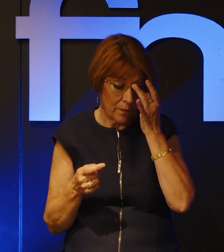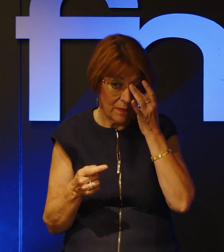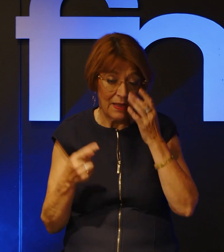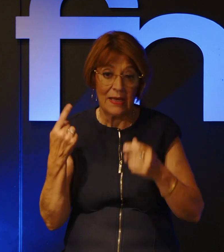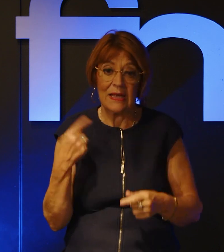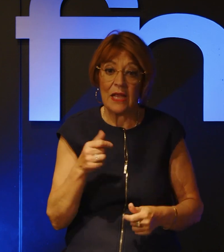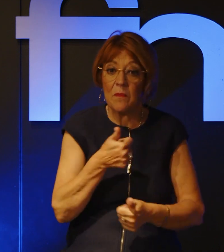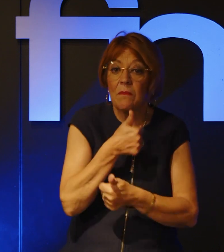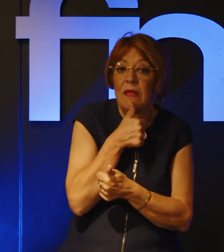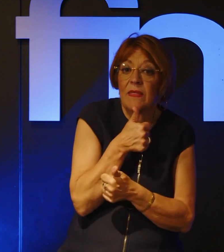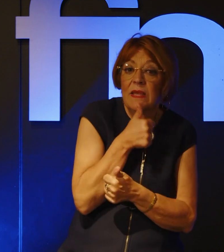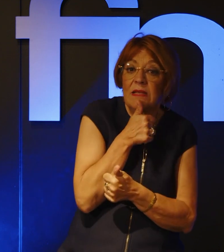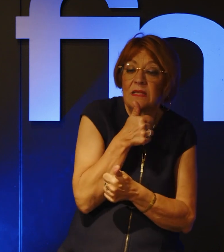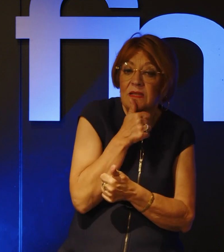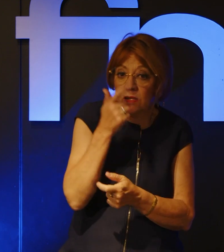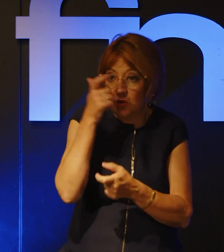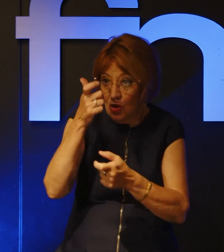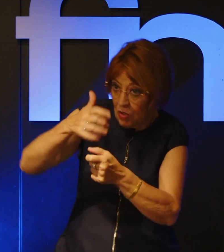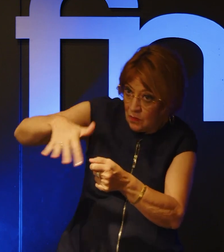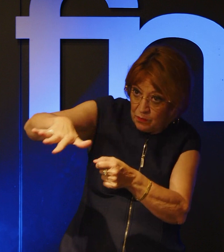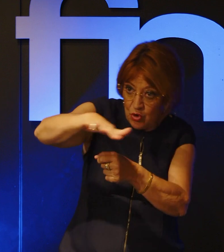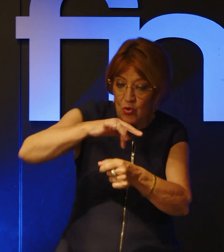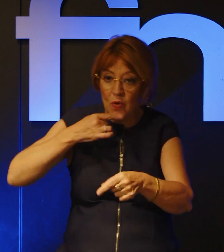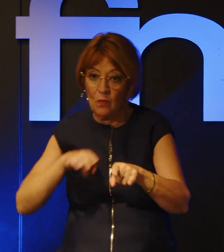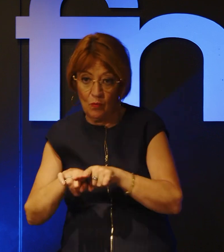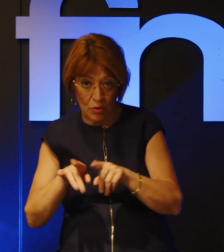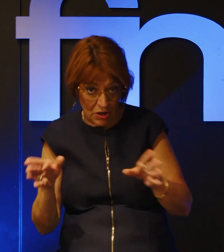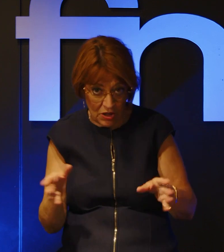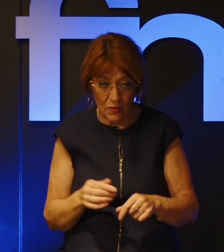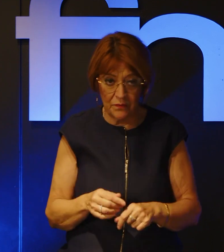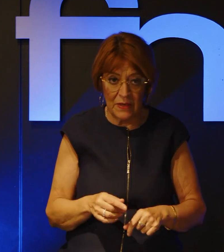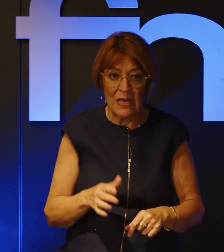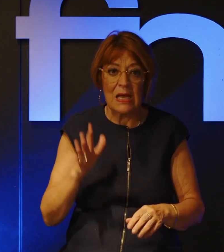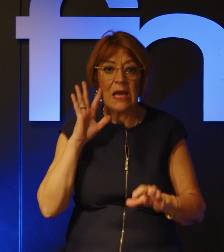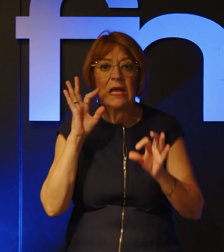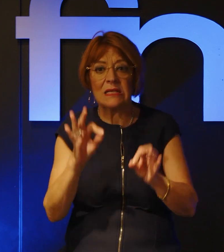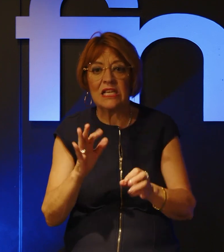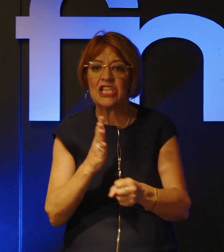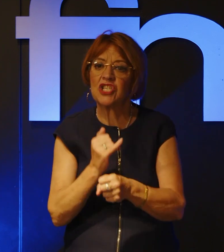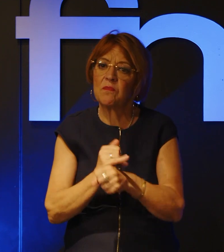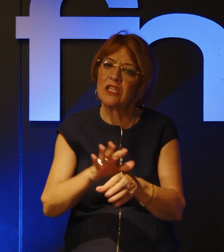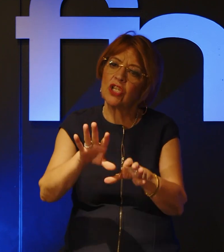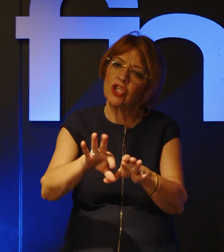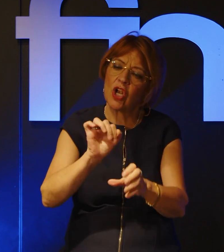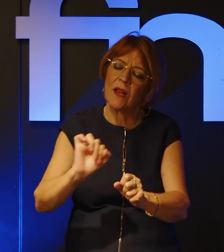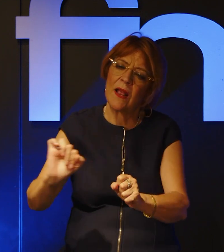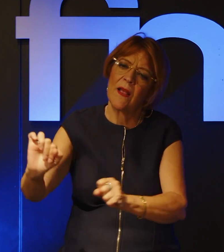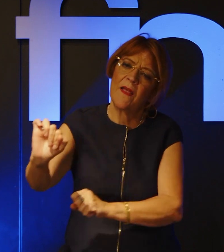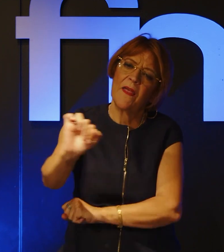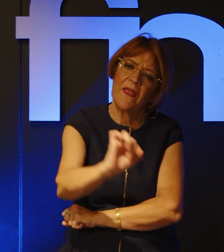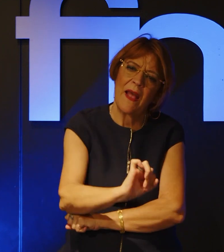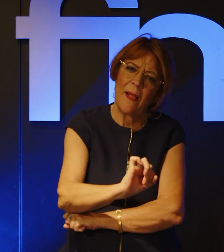há uma decisão de pessoas política que assim remete os espaços para a sua